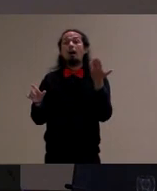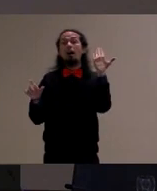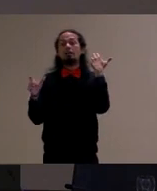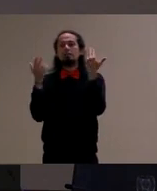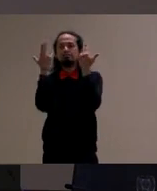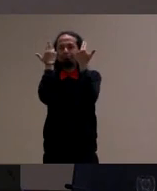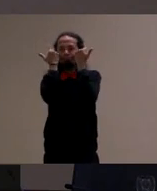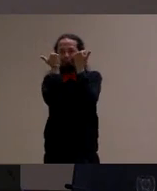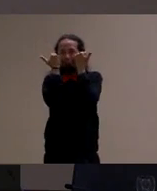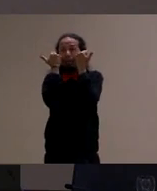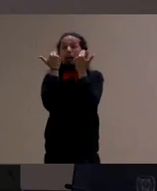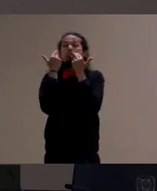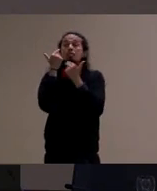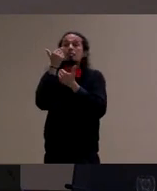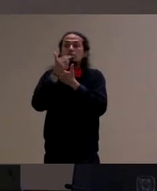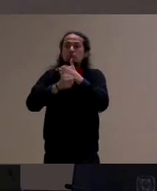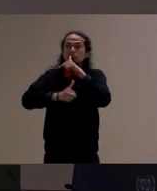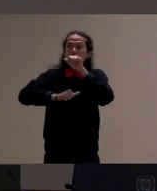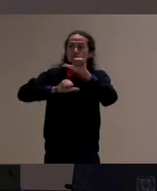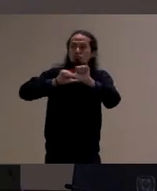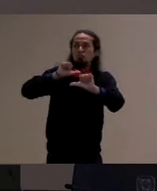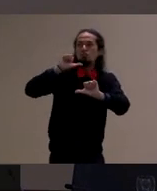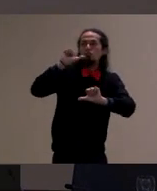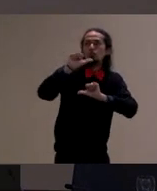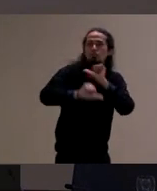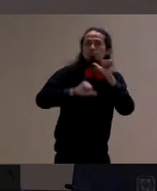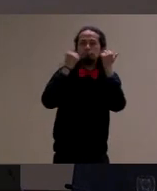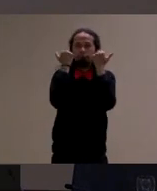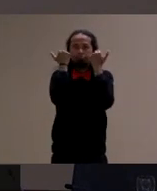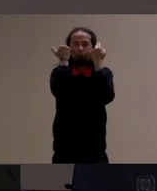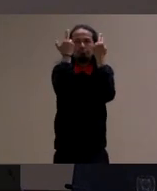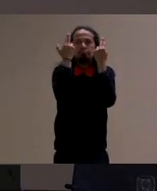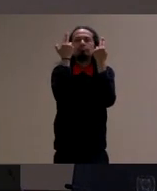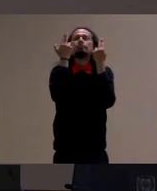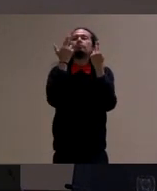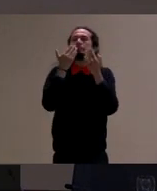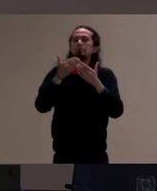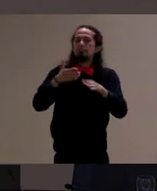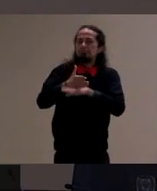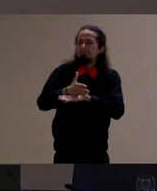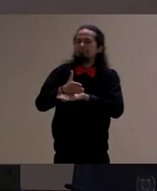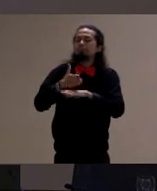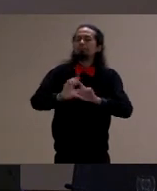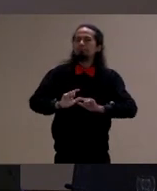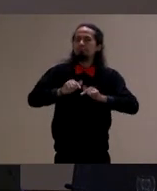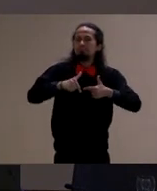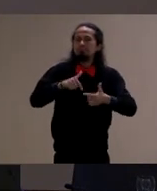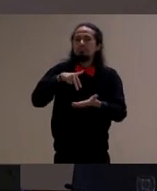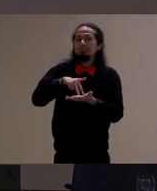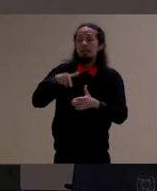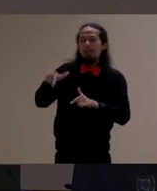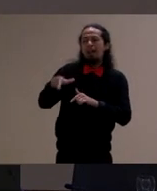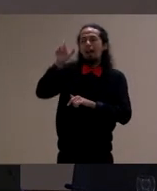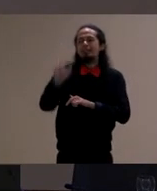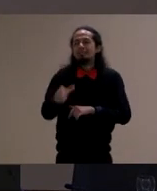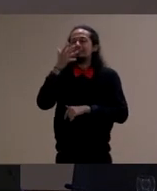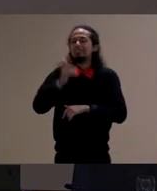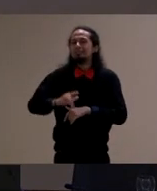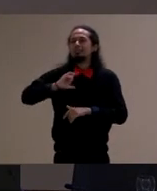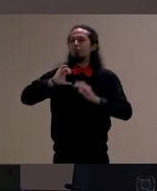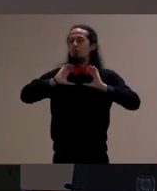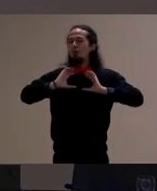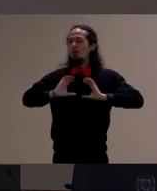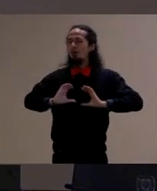aponta para nós uma tendência né de uma avaliação cognitiva emocional e comportamental das crianças